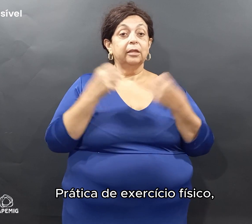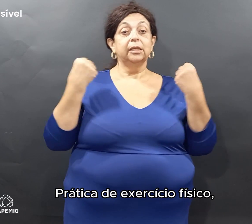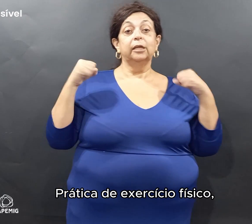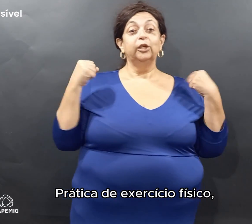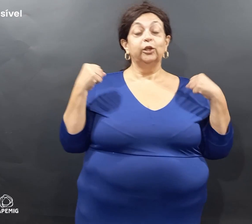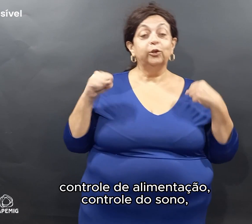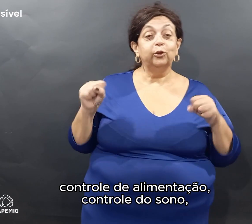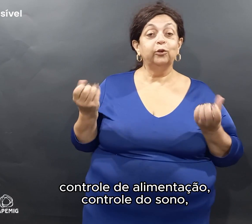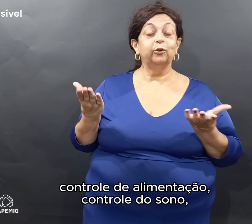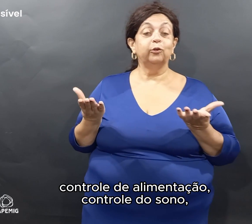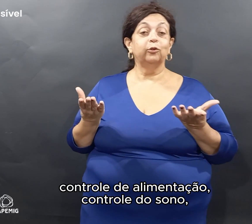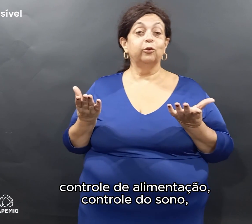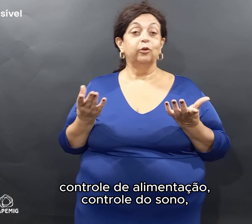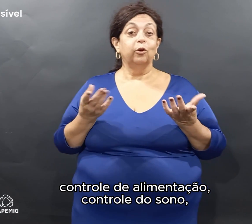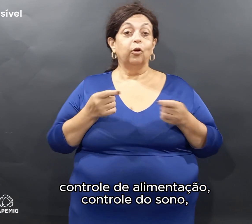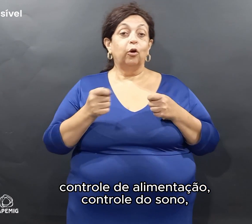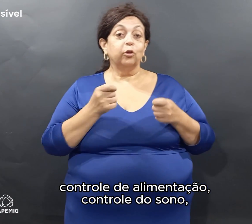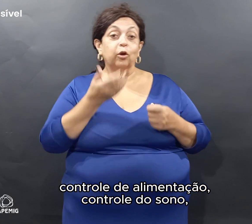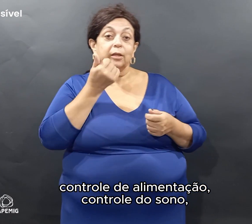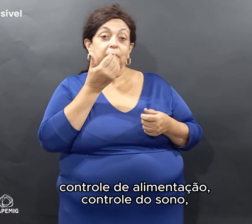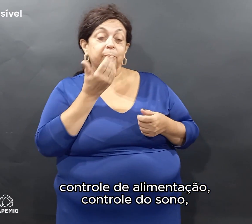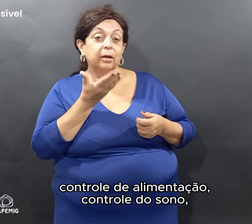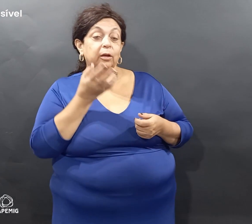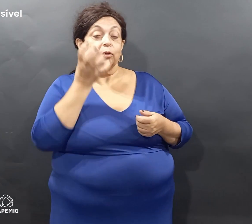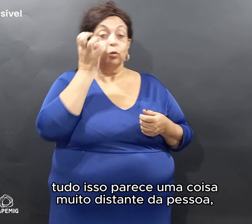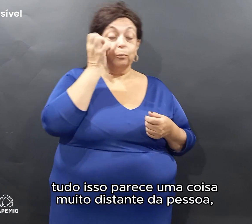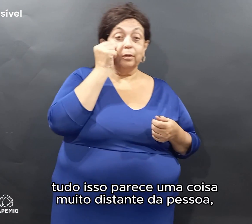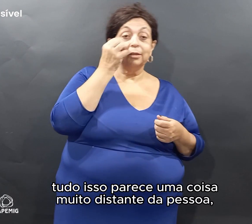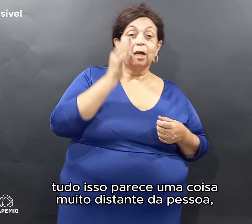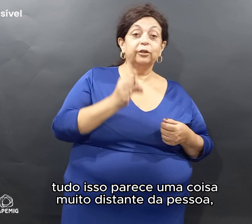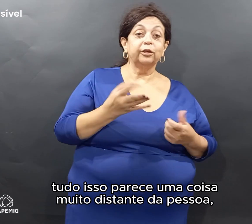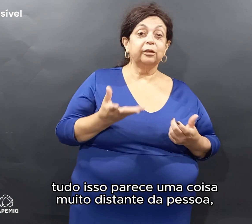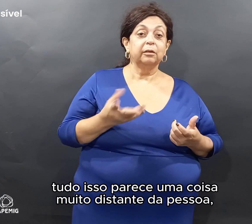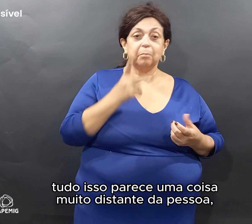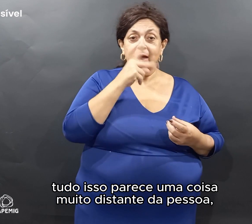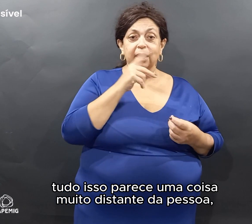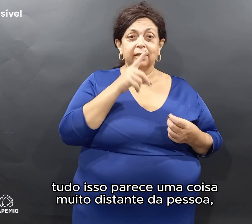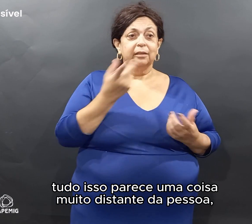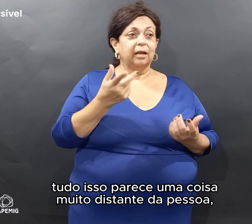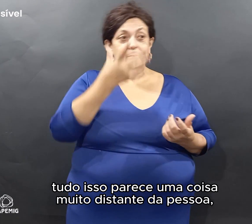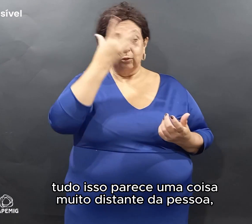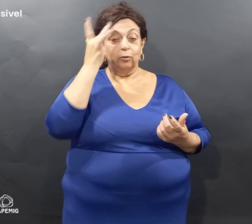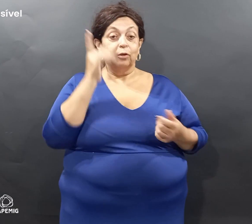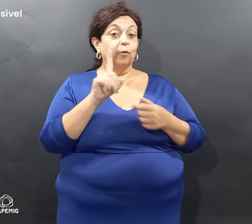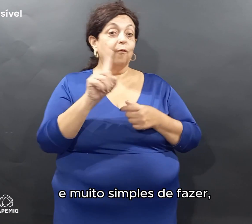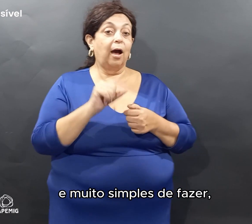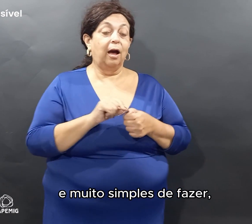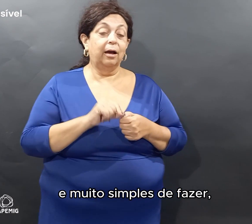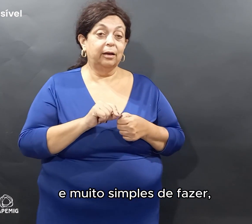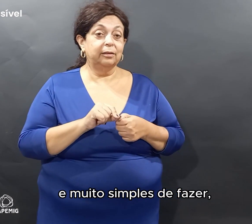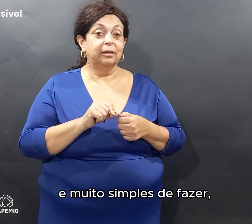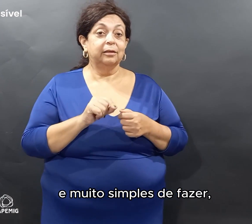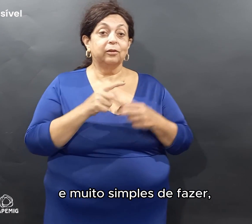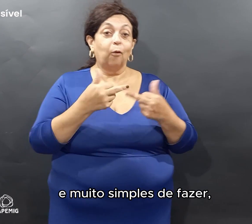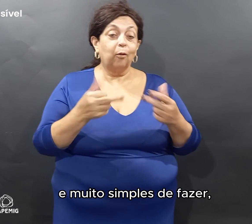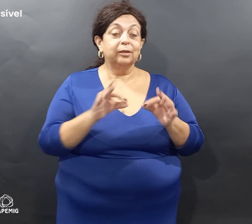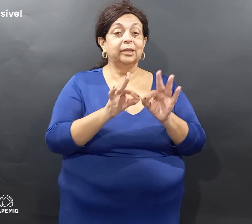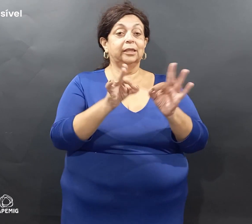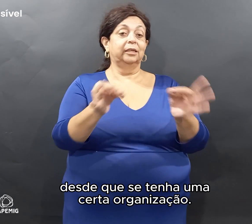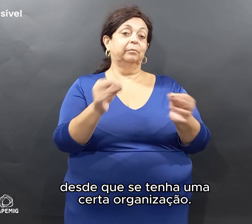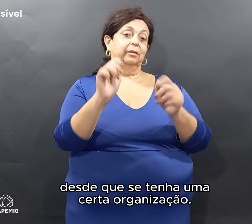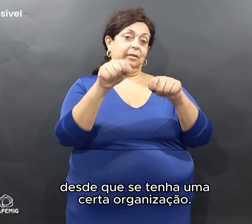exercício físico, controle de alimentação, controle do sono. Tudo isso parece uma coisa muito distante da pessoa. E muito simples de